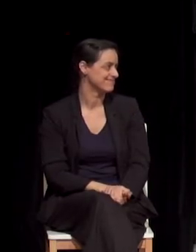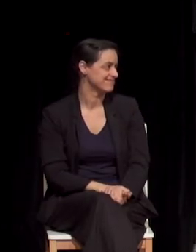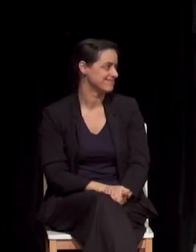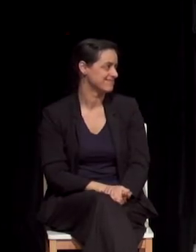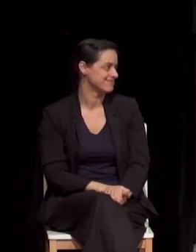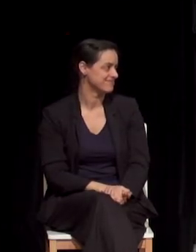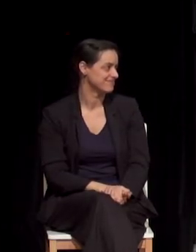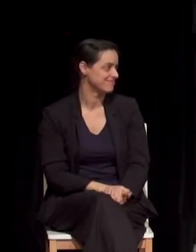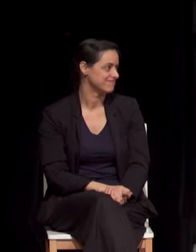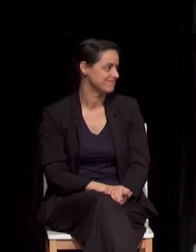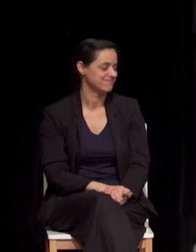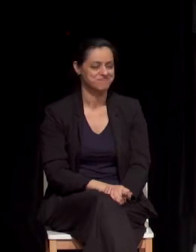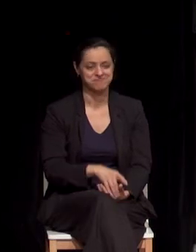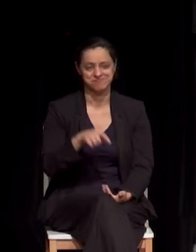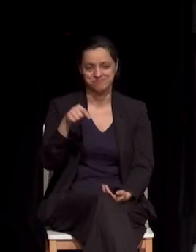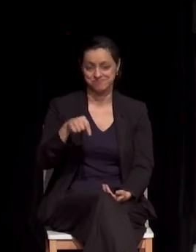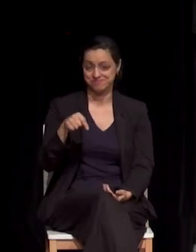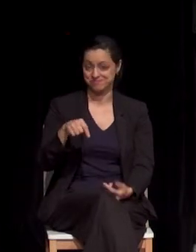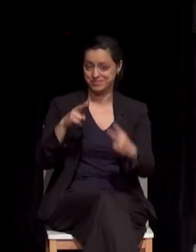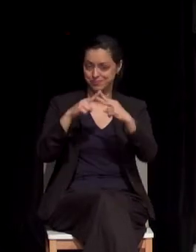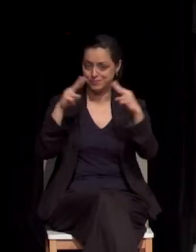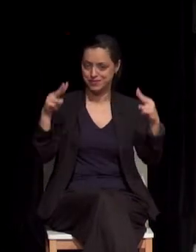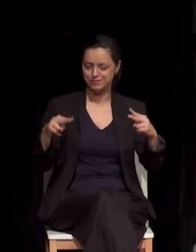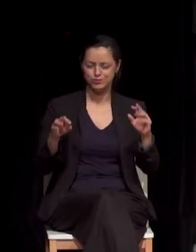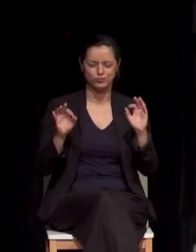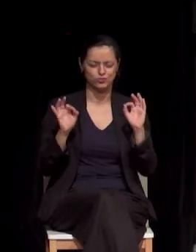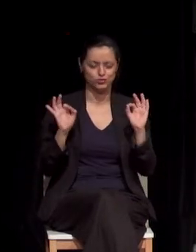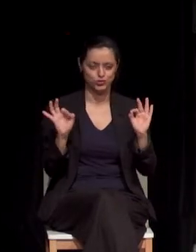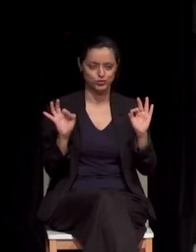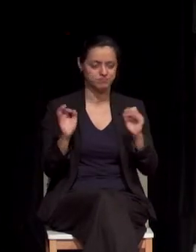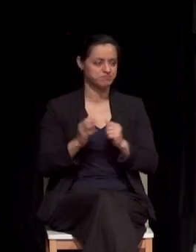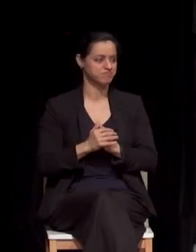O MASP é muito chique, muito chique. É chique mesmo.